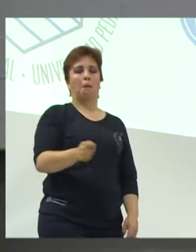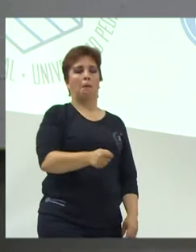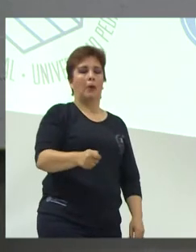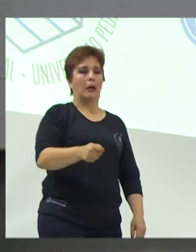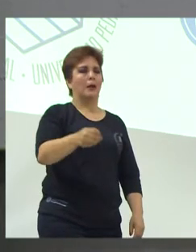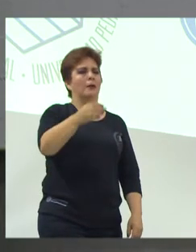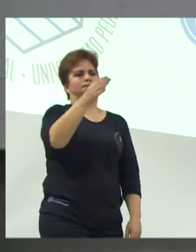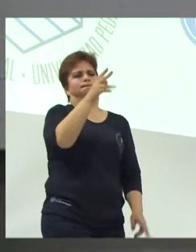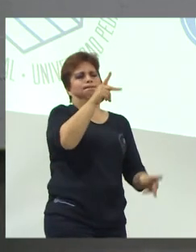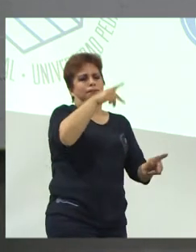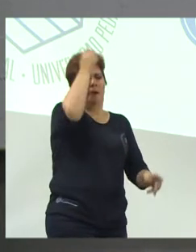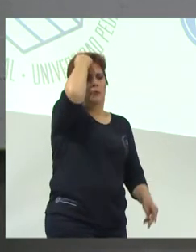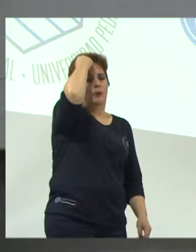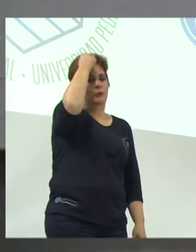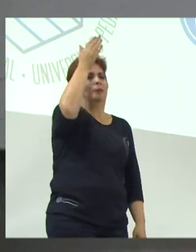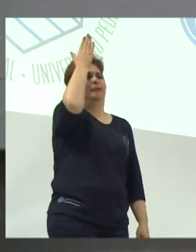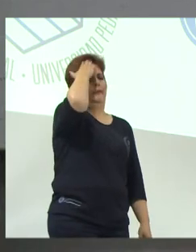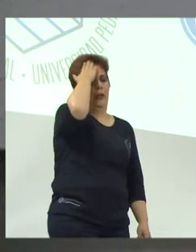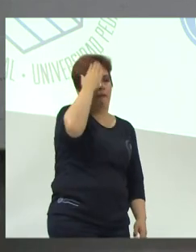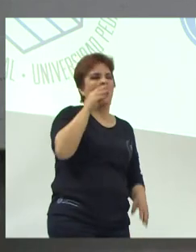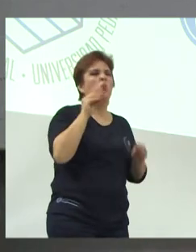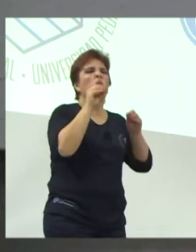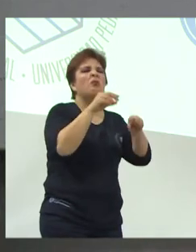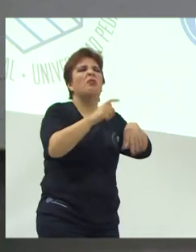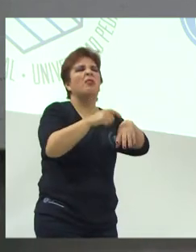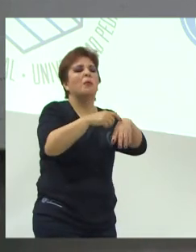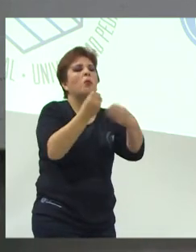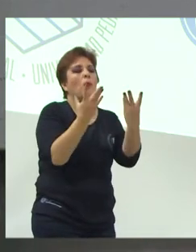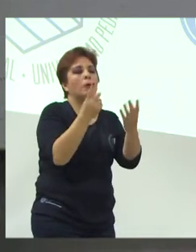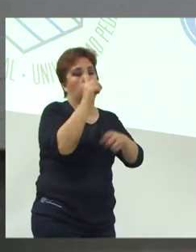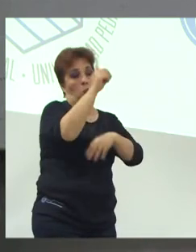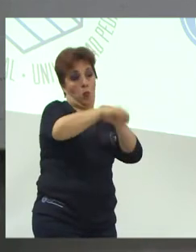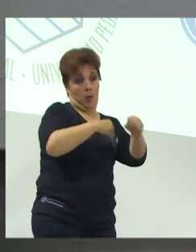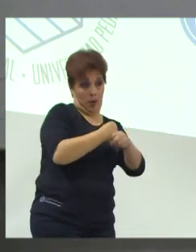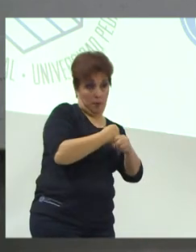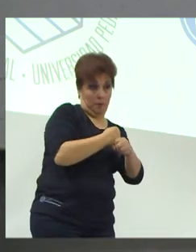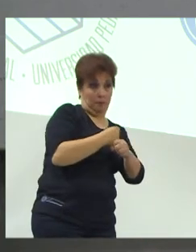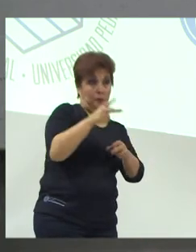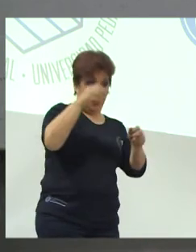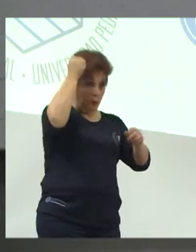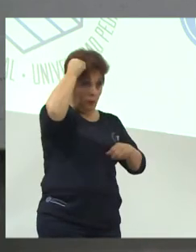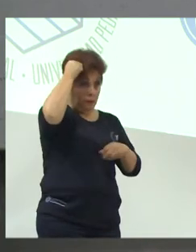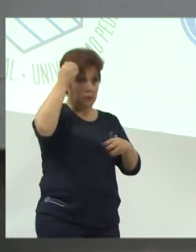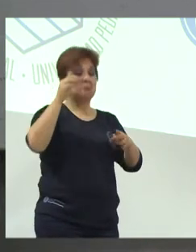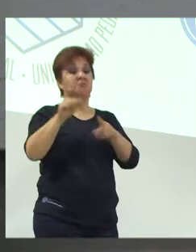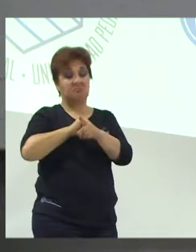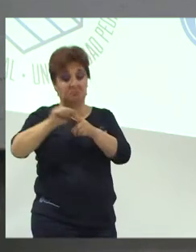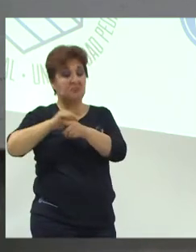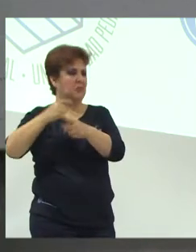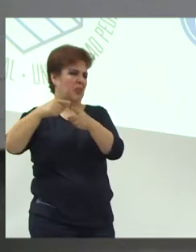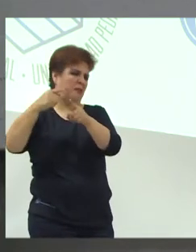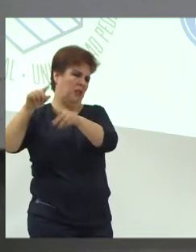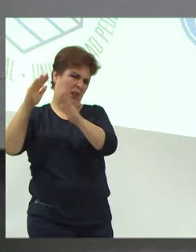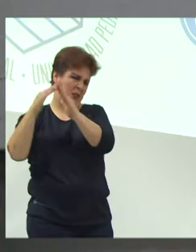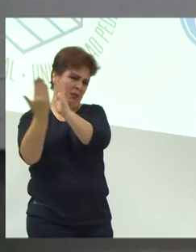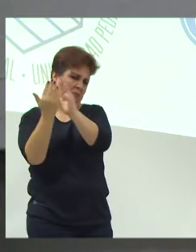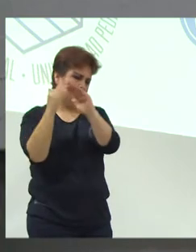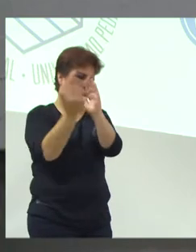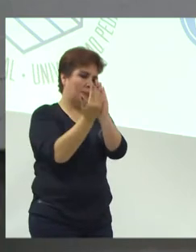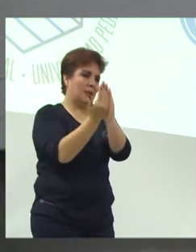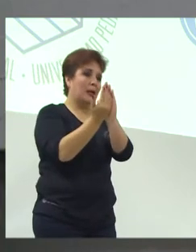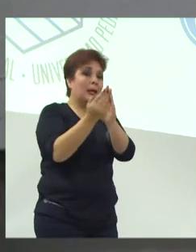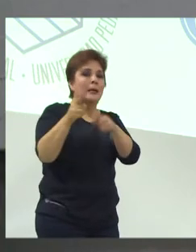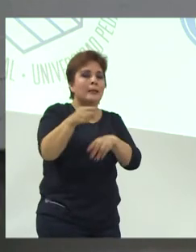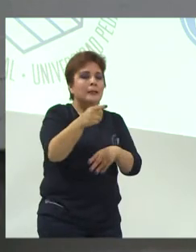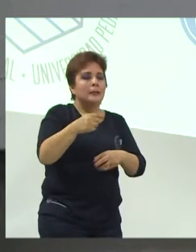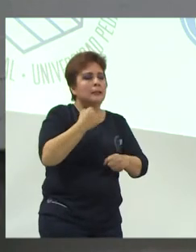en el ipe n en el ix y xiv y en otras instituciones impulsando la integración con